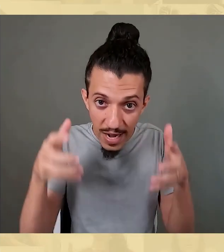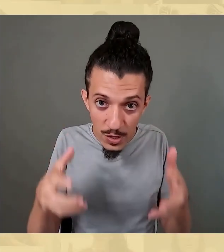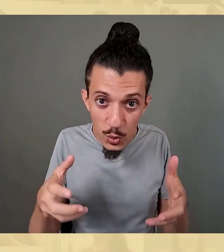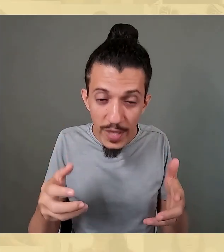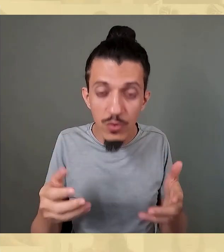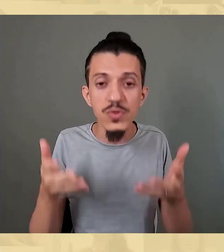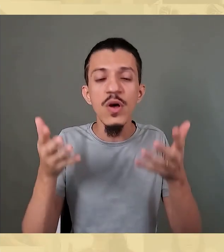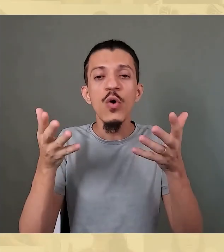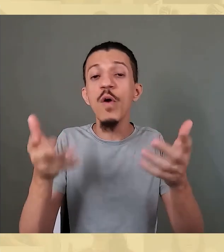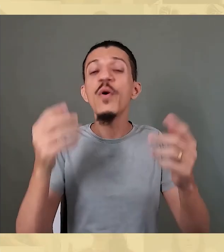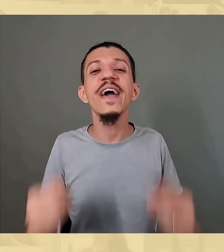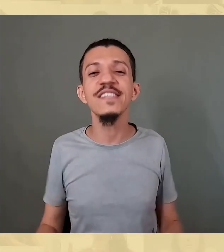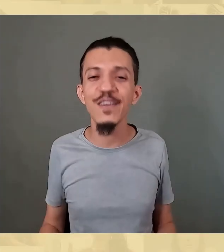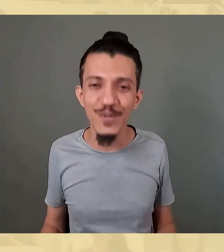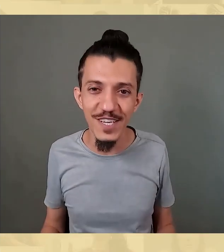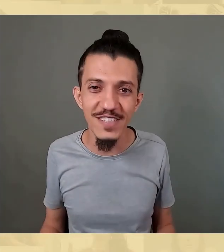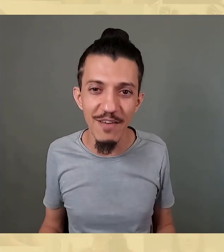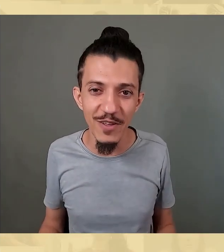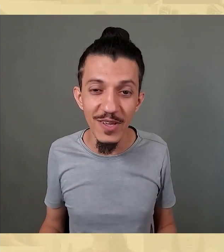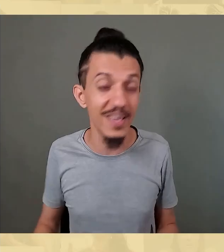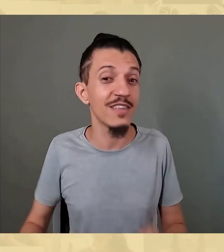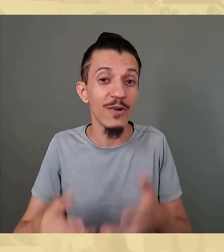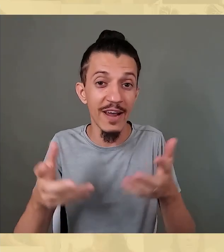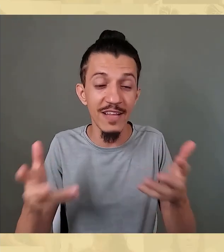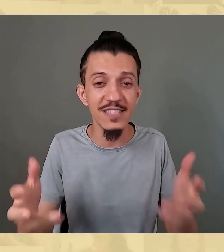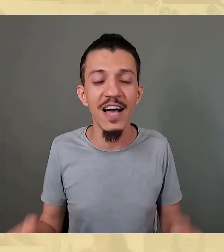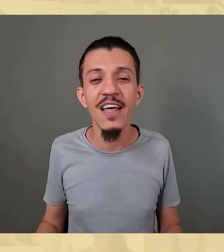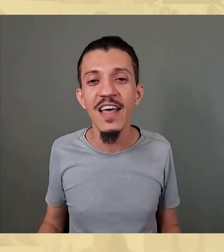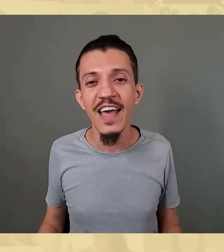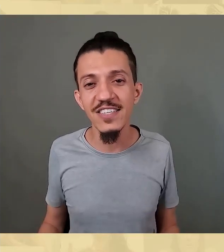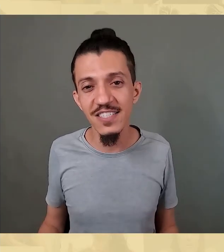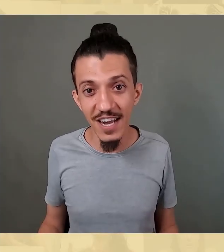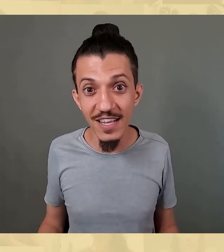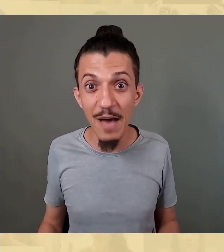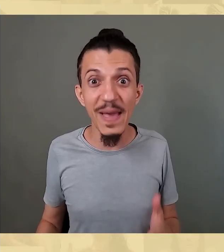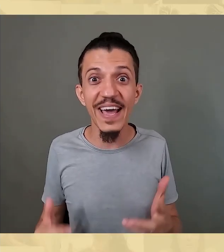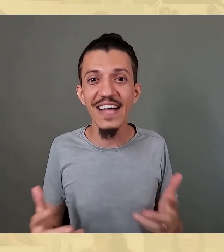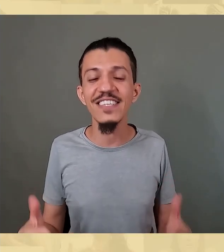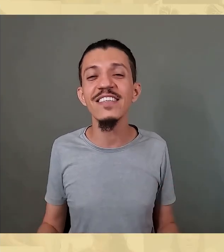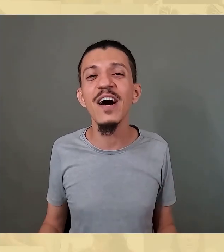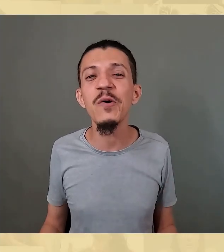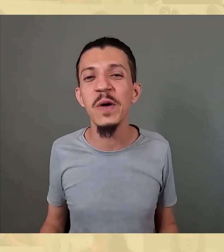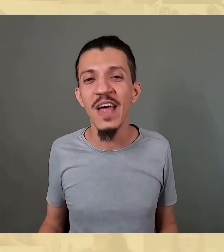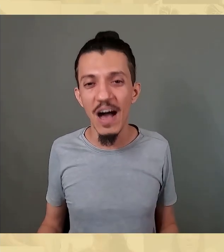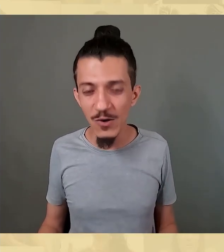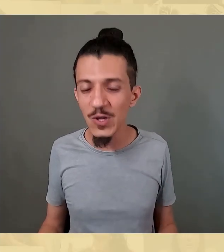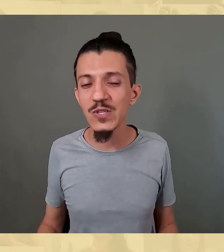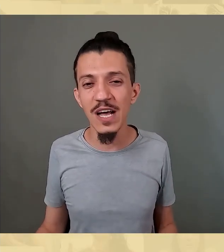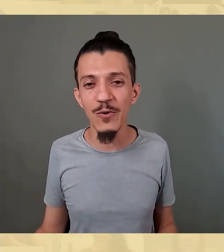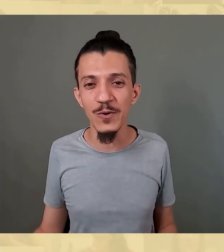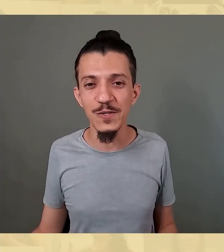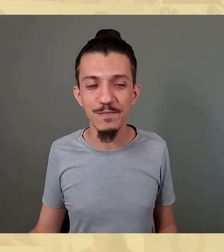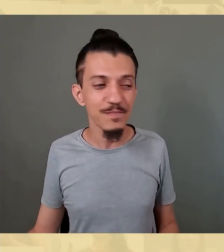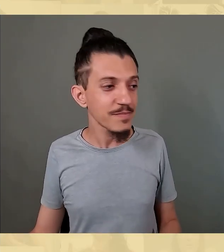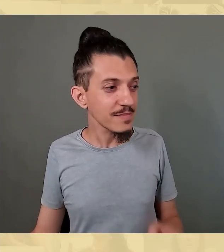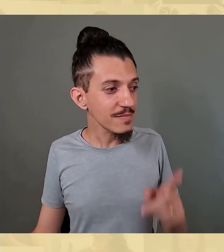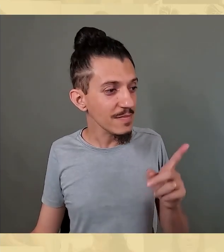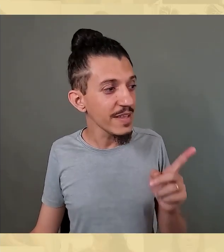conteúdos gratuitos como esse que você está vendo aqui. Então, quero deixar registrado aqui a minha gratidão aos nossos